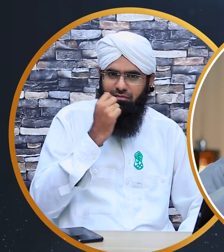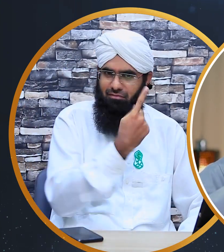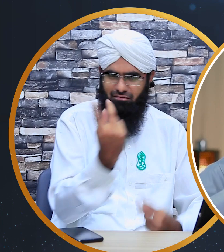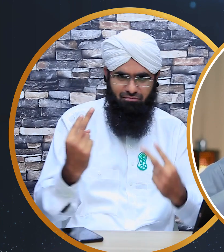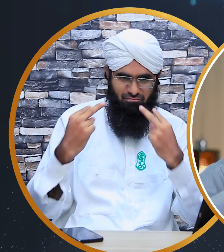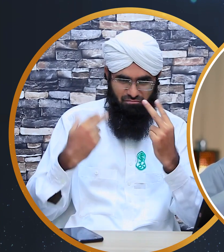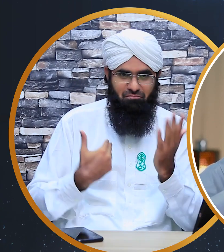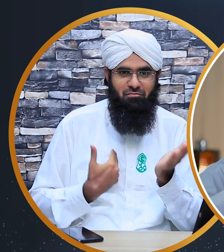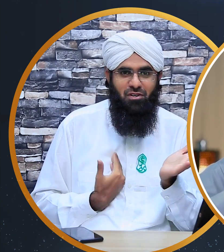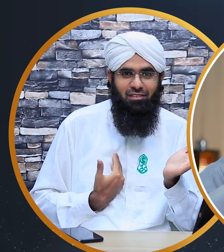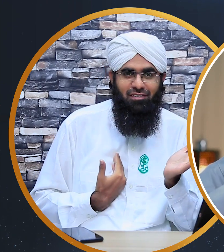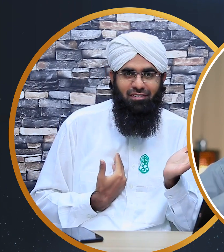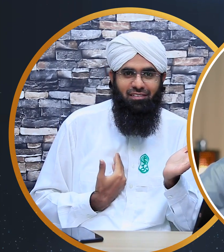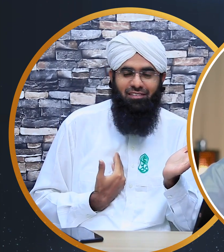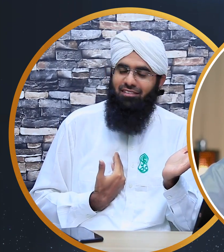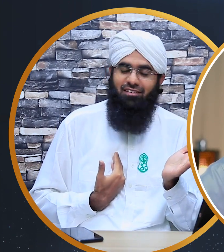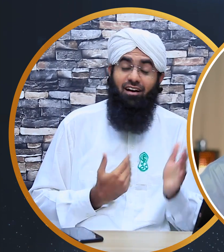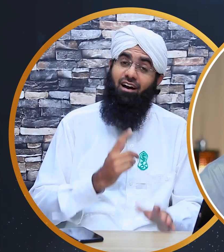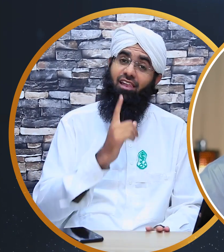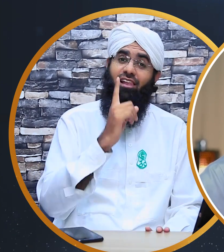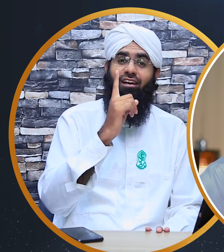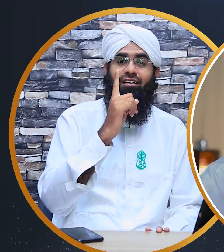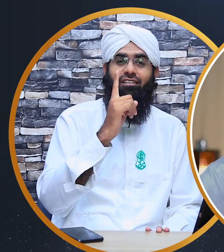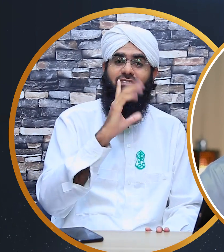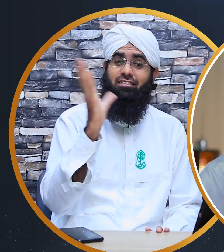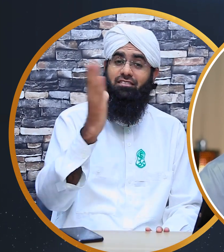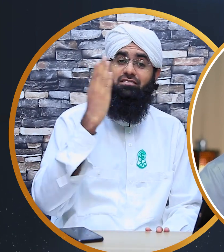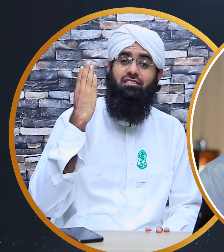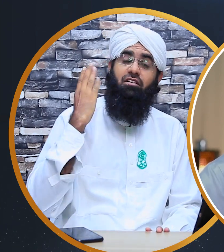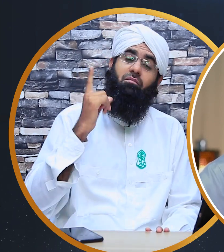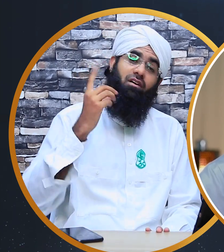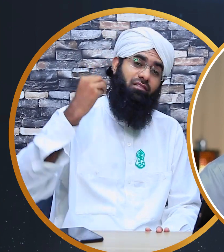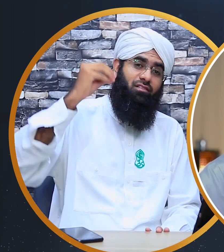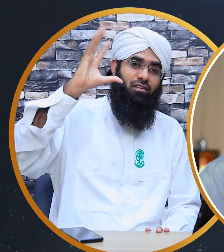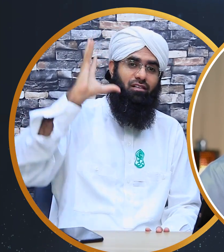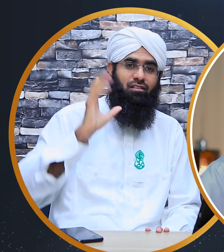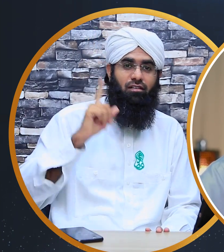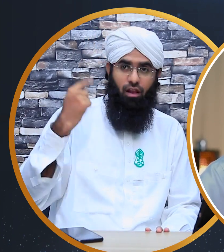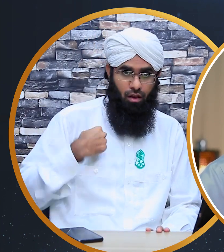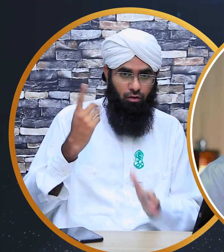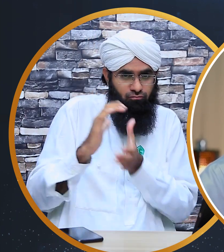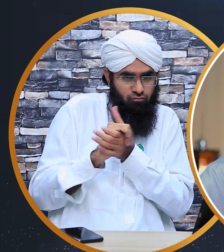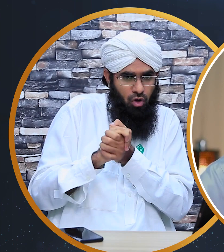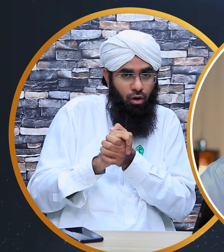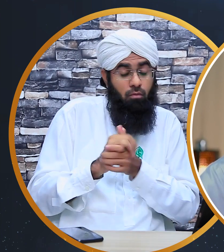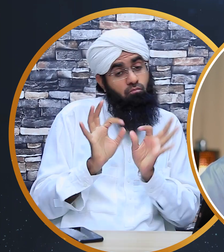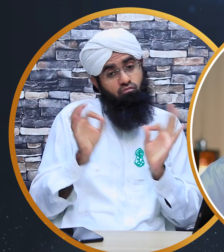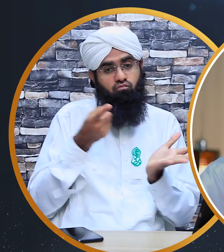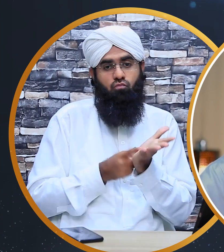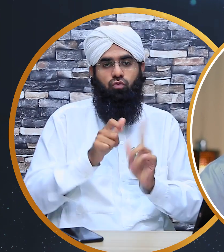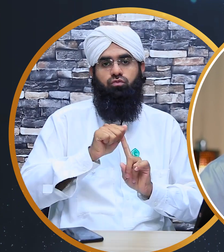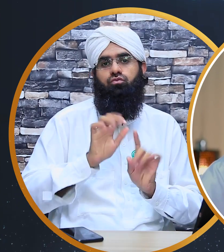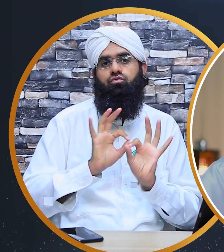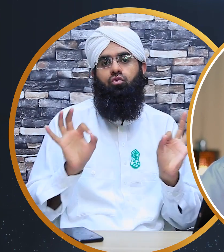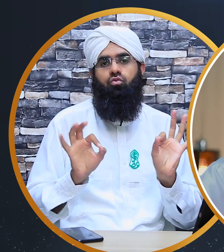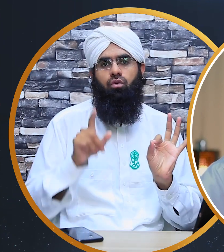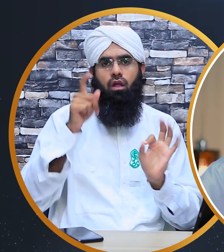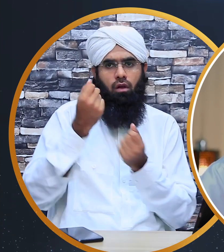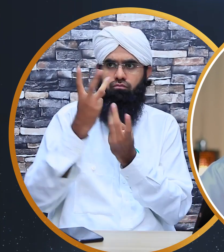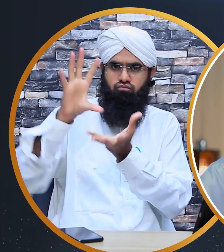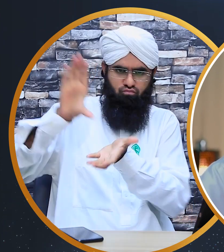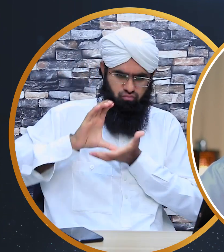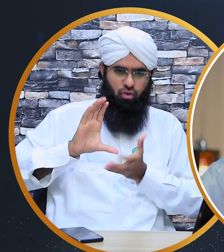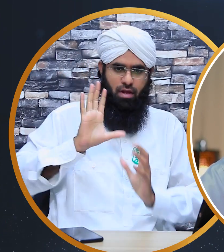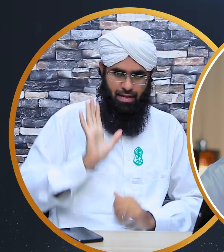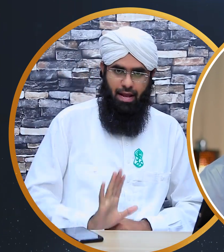پلیز سوچئے گا، اللہ کے لیے عبادت کریں اور اللہ سے جو وعدہ کریں اسے پورا کریں۔ ہمیں رب نے بہت کچھ دیا ہے،